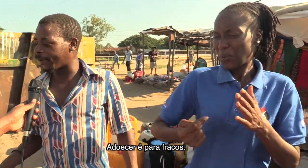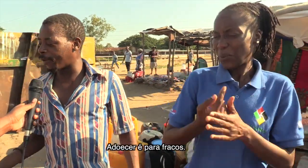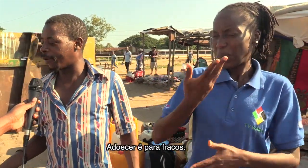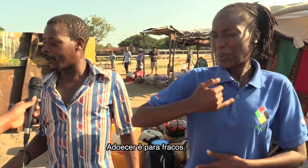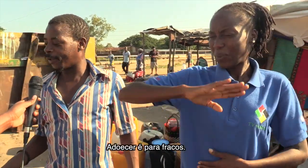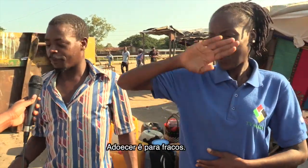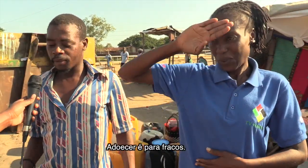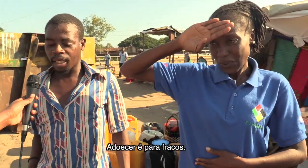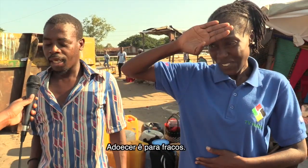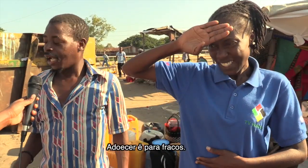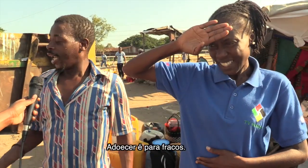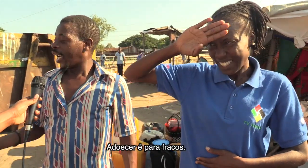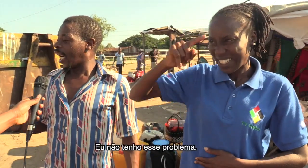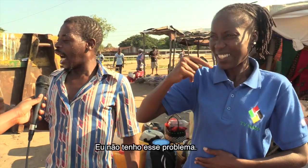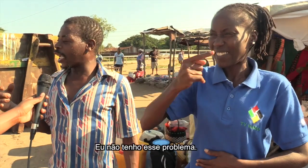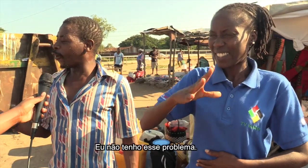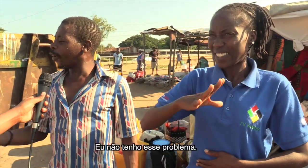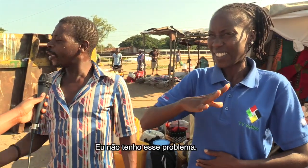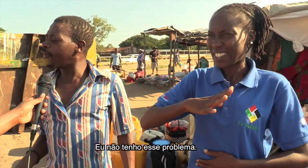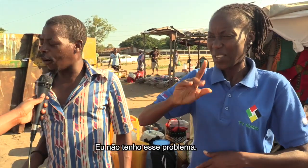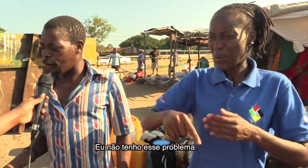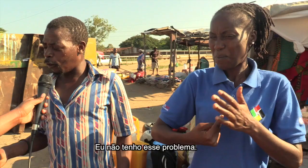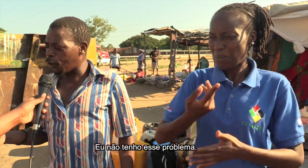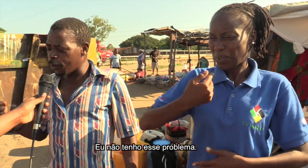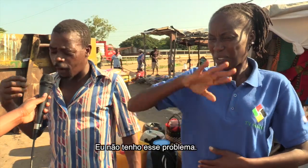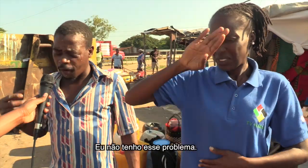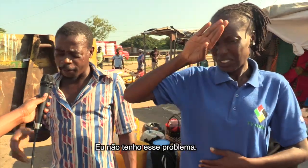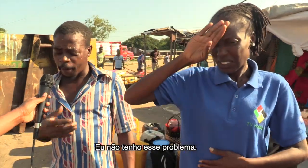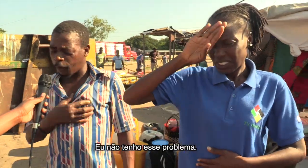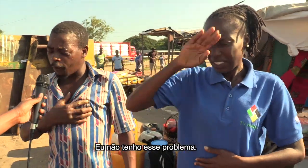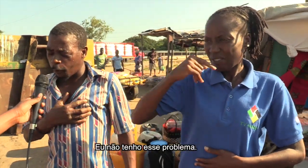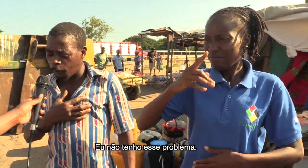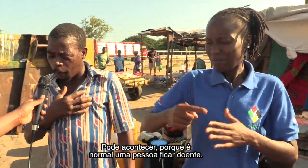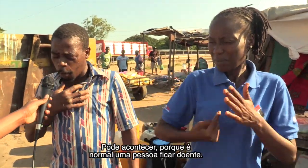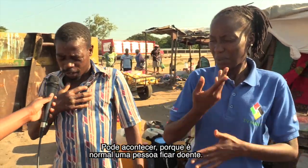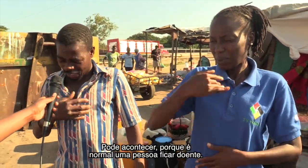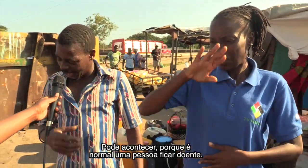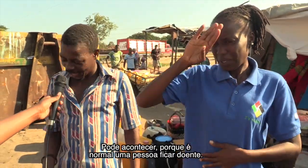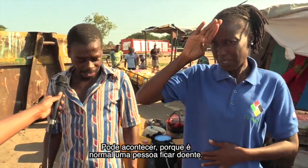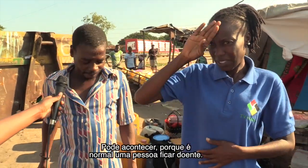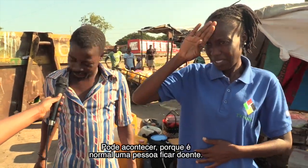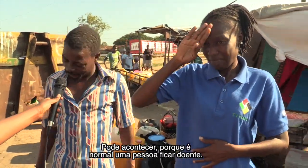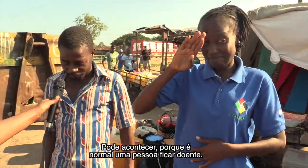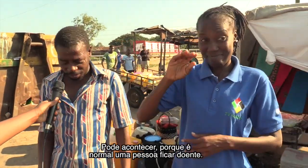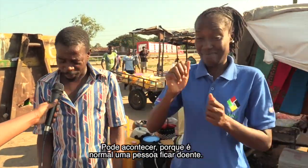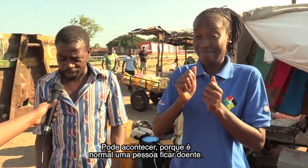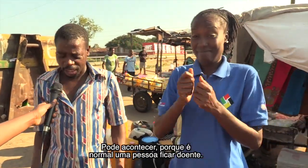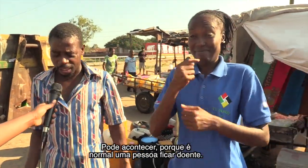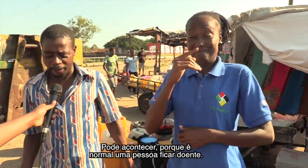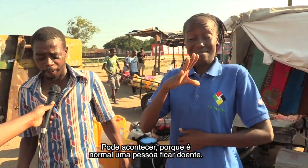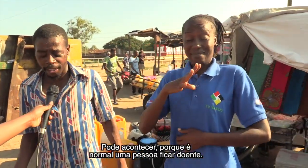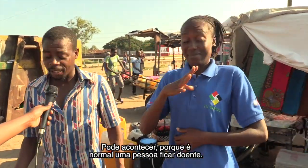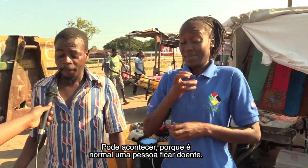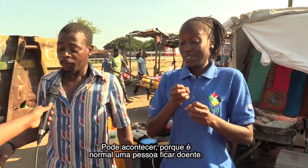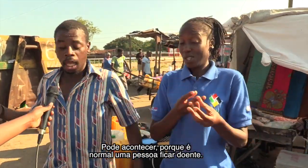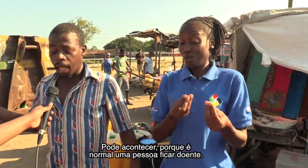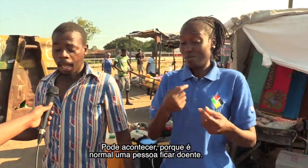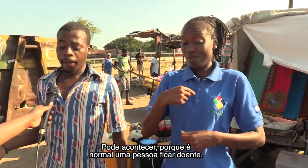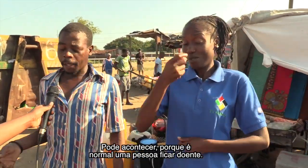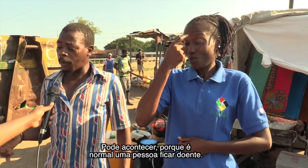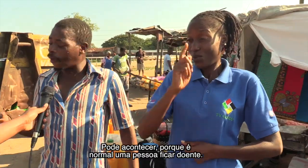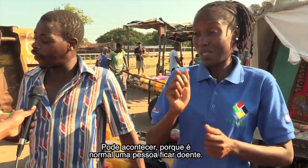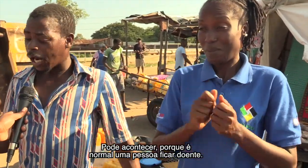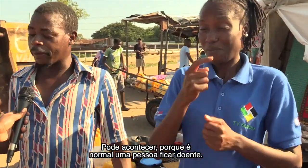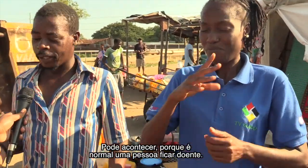Adoecer é coisa de fracos. Eu não tenho esse problema. Pode acontecer, porque é normal uma